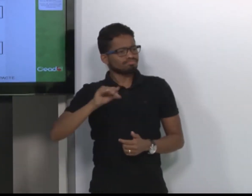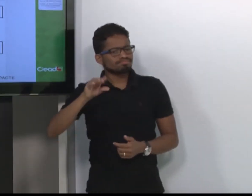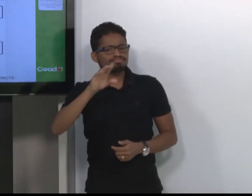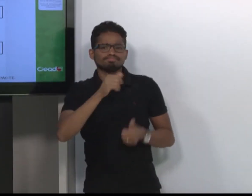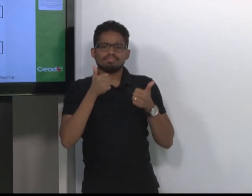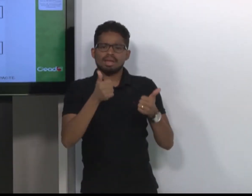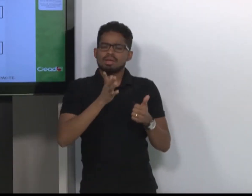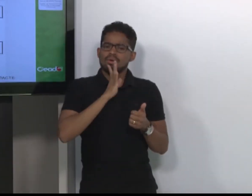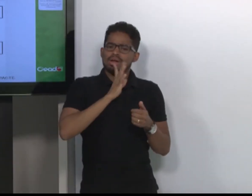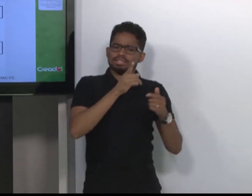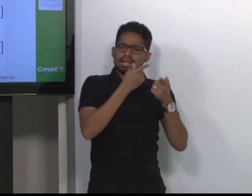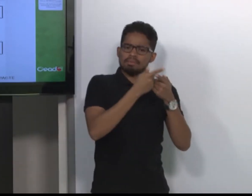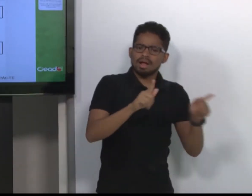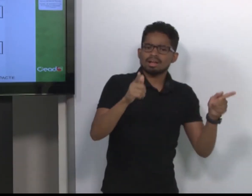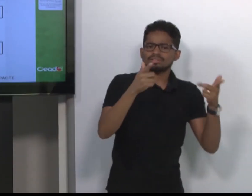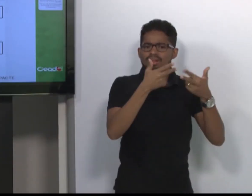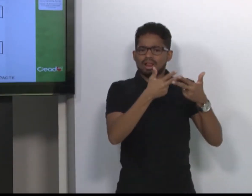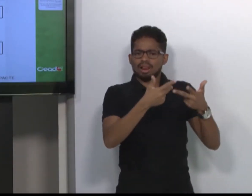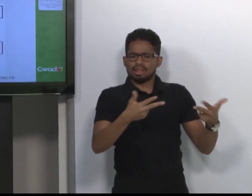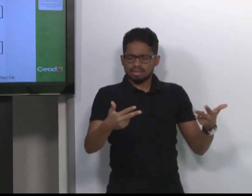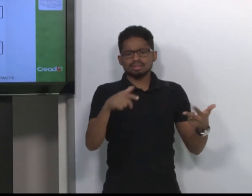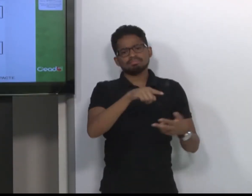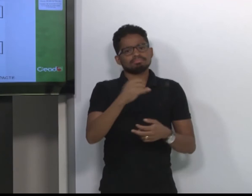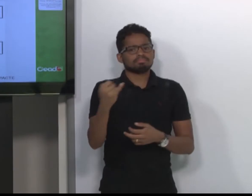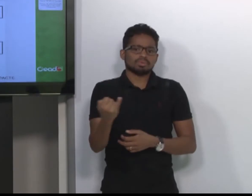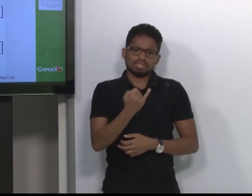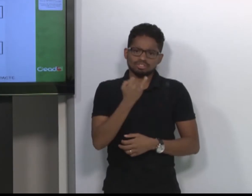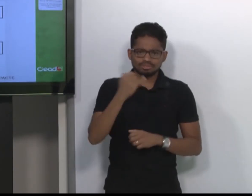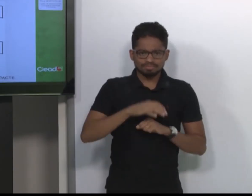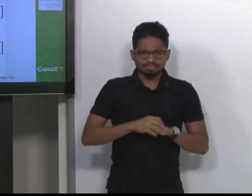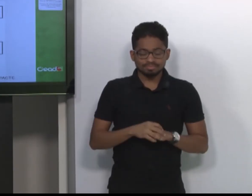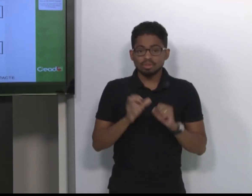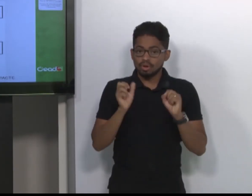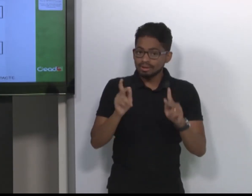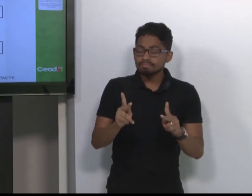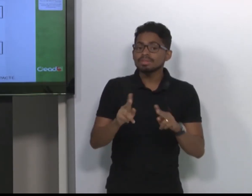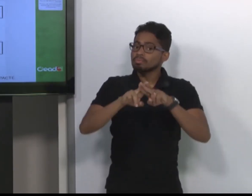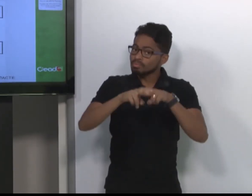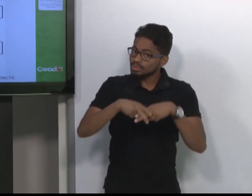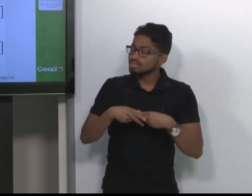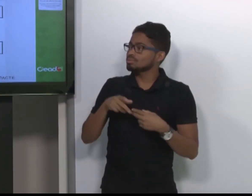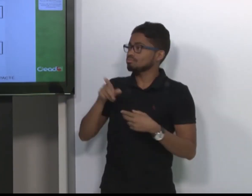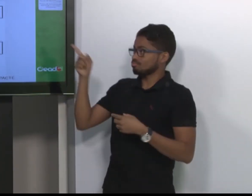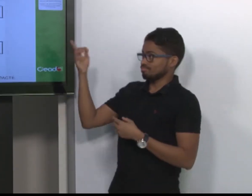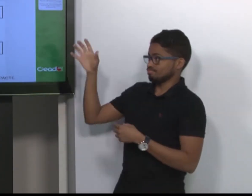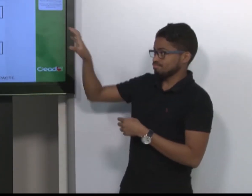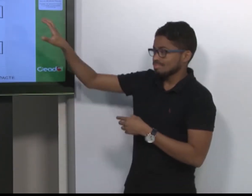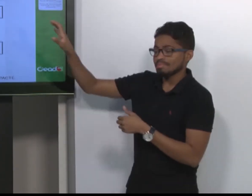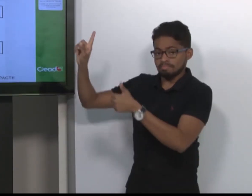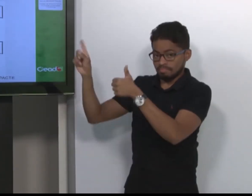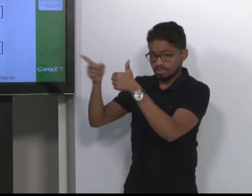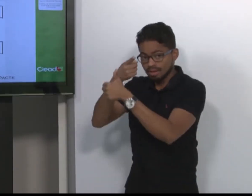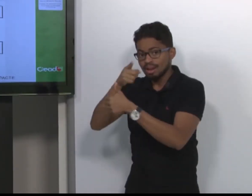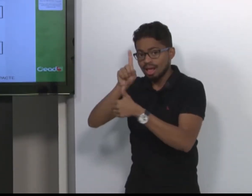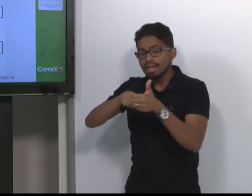gramática. Isso é muito importante. Então, por isso, há essa